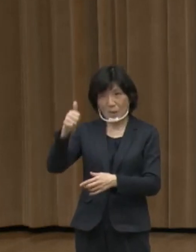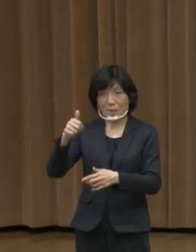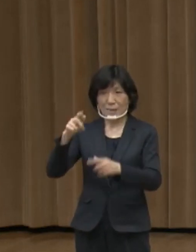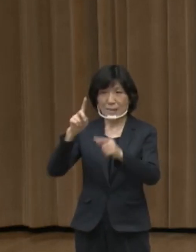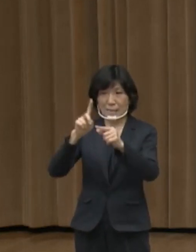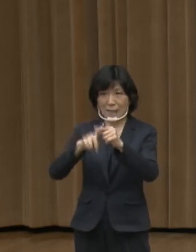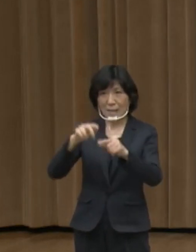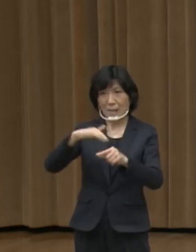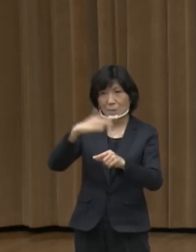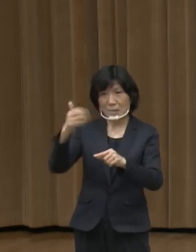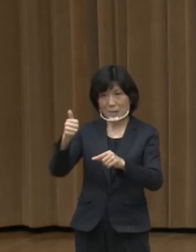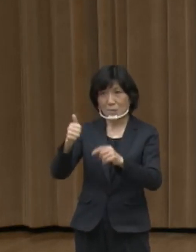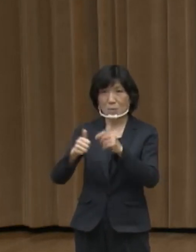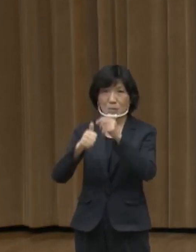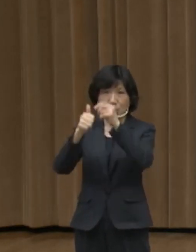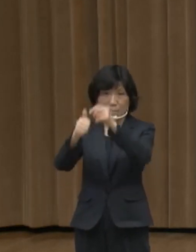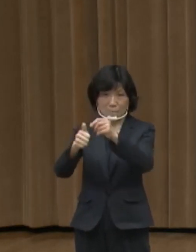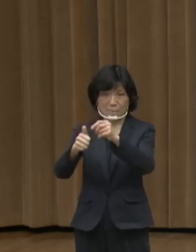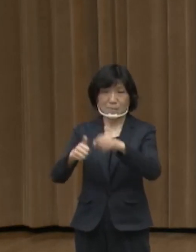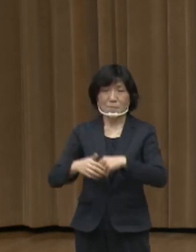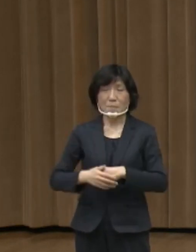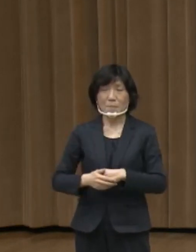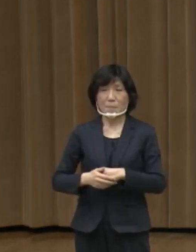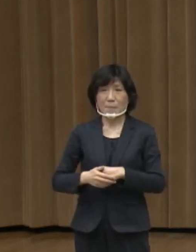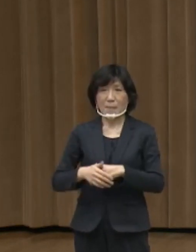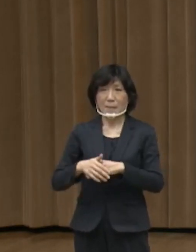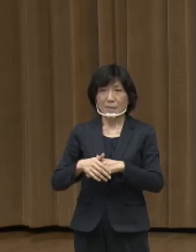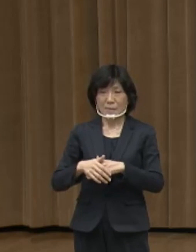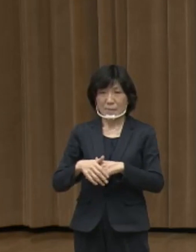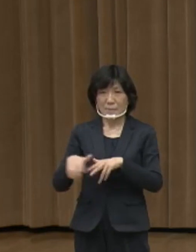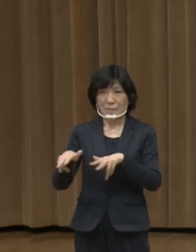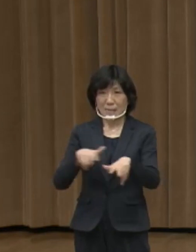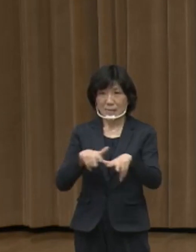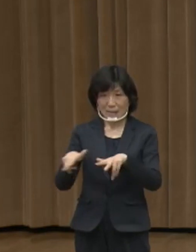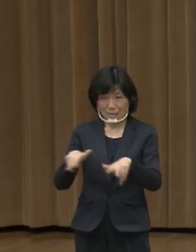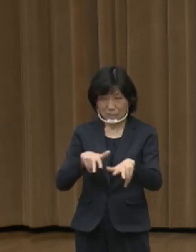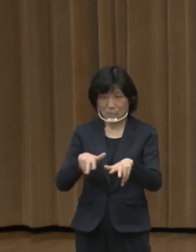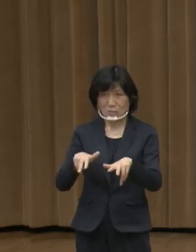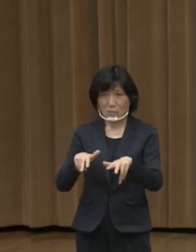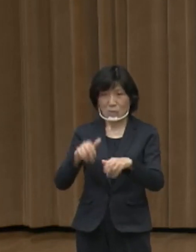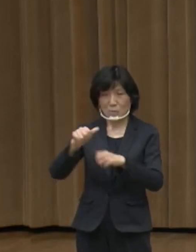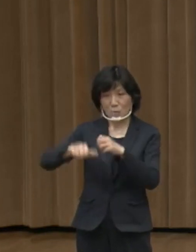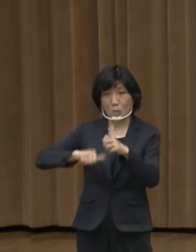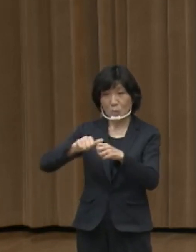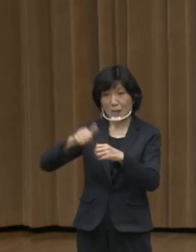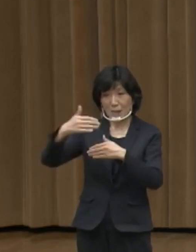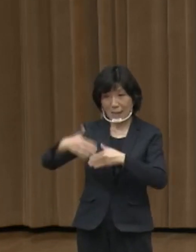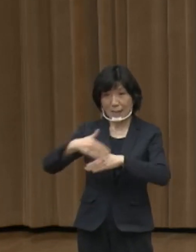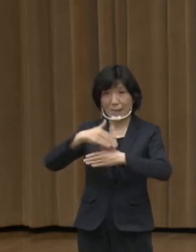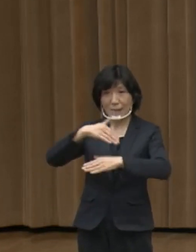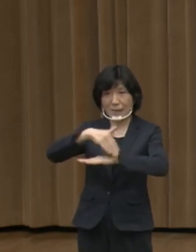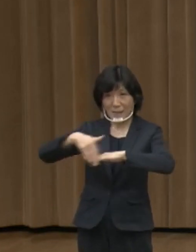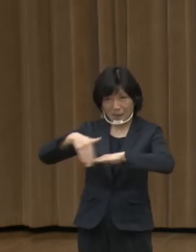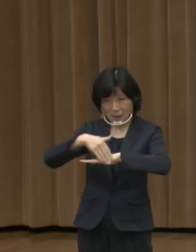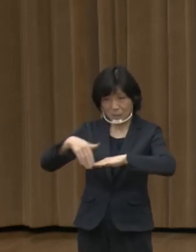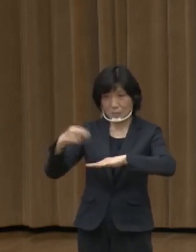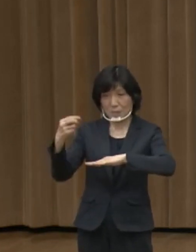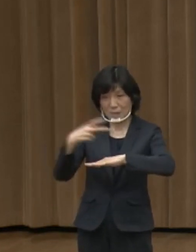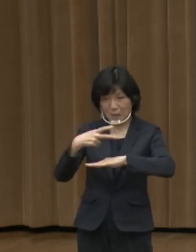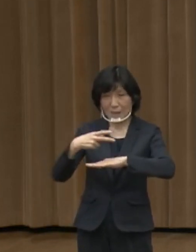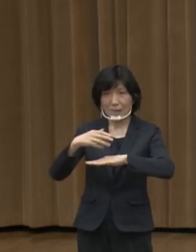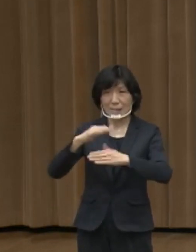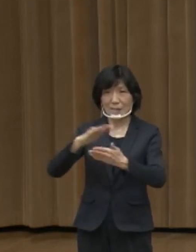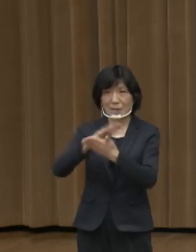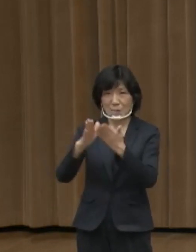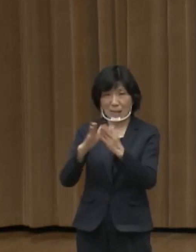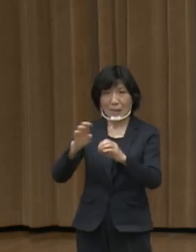上登用しています。政策財務局長として5カ年計画の策定や埼玉版